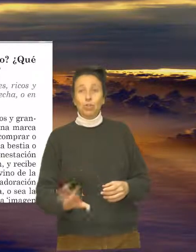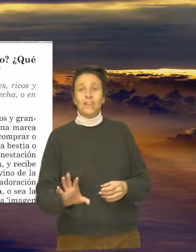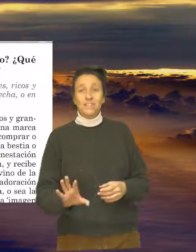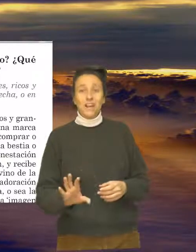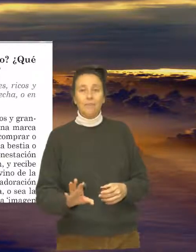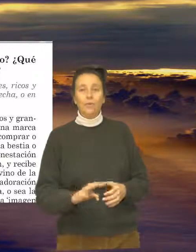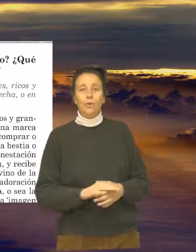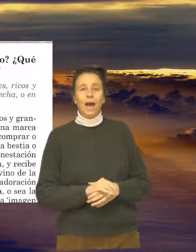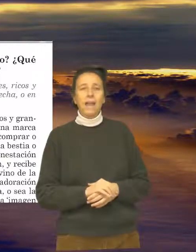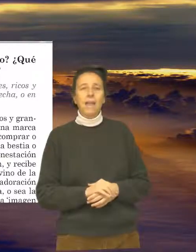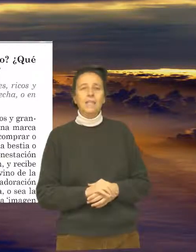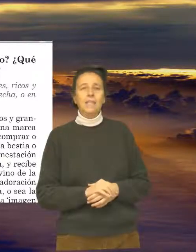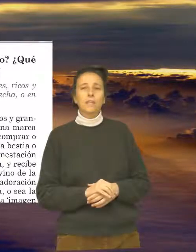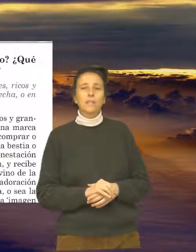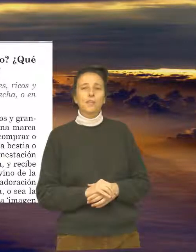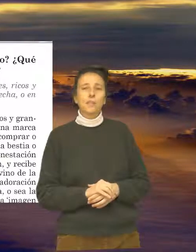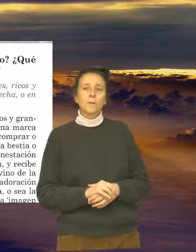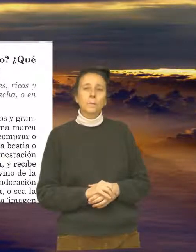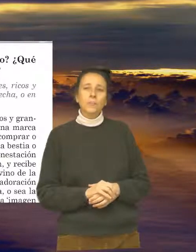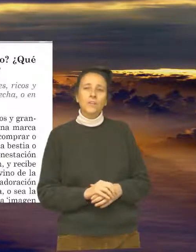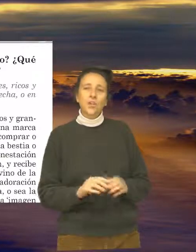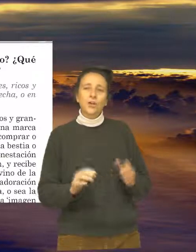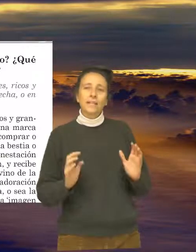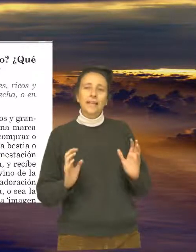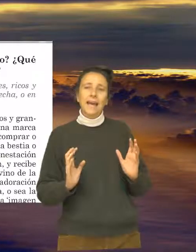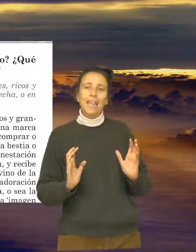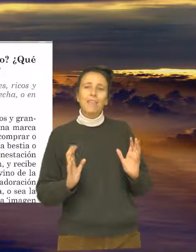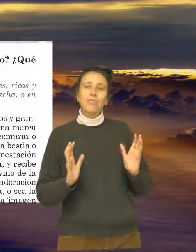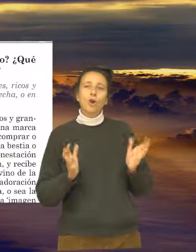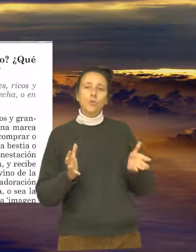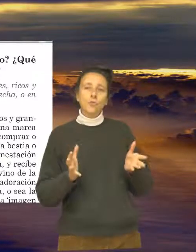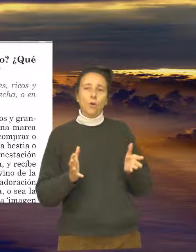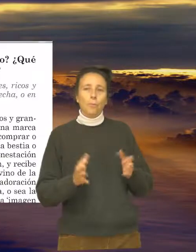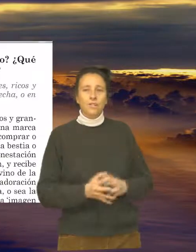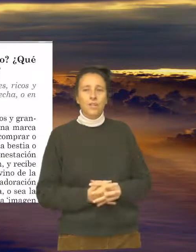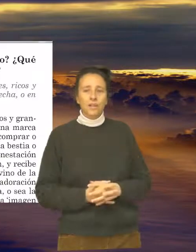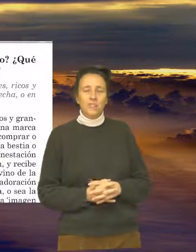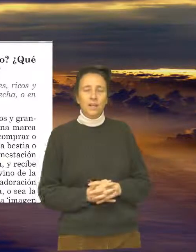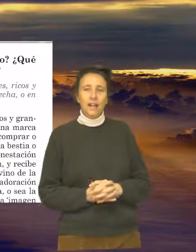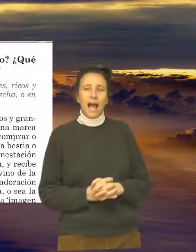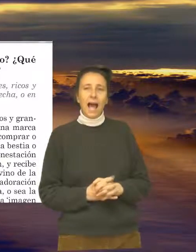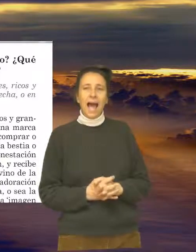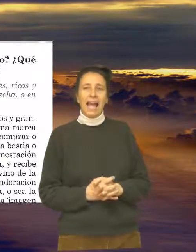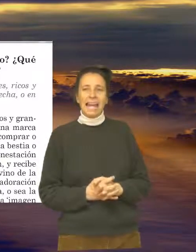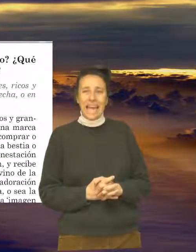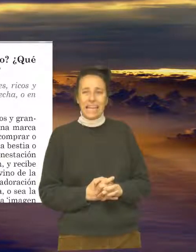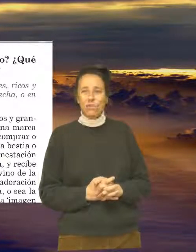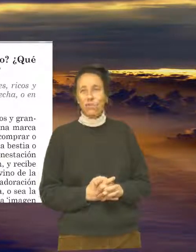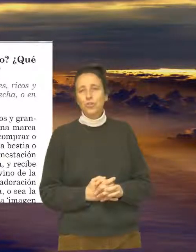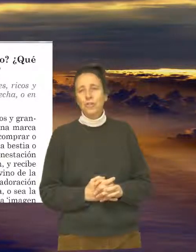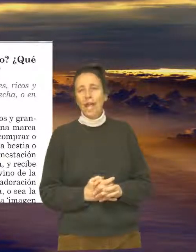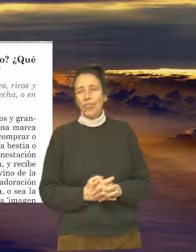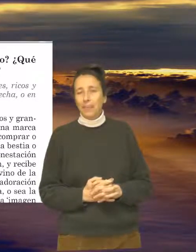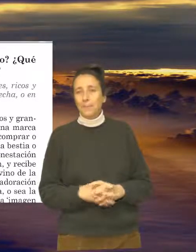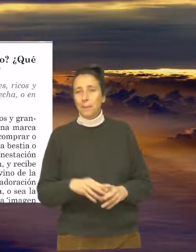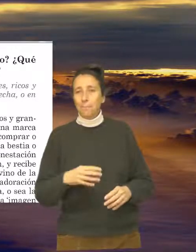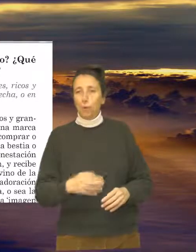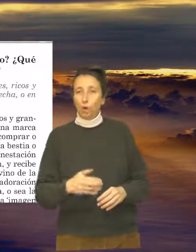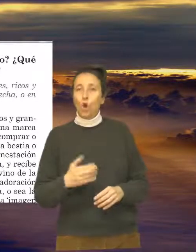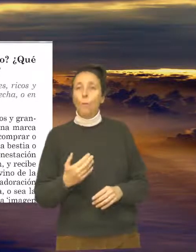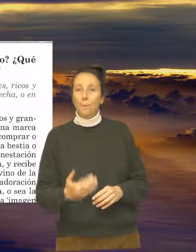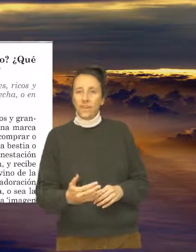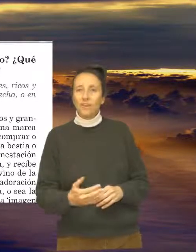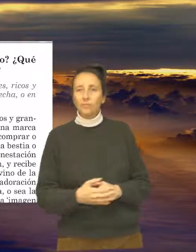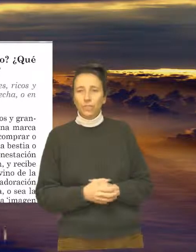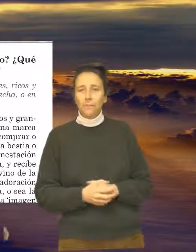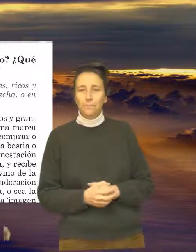en abierto rechazo a la ley de Dios, se orientará de dos formas. Será aquellos que acepten